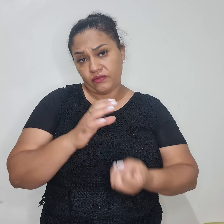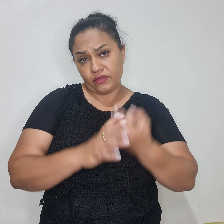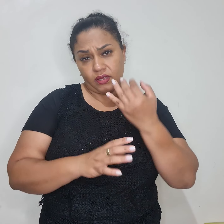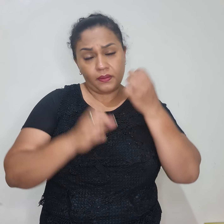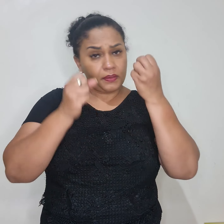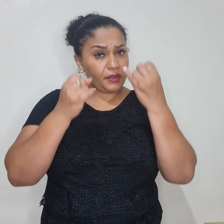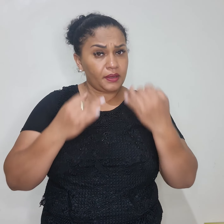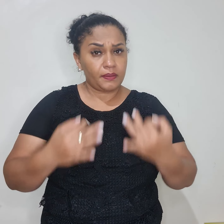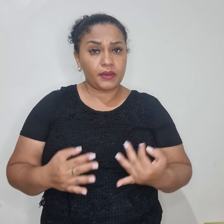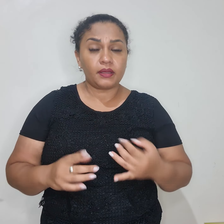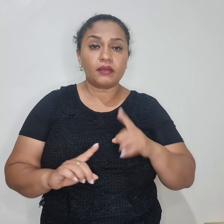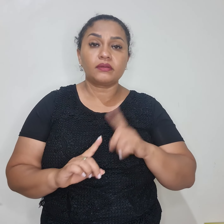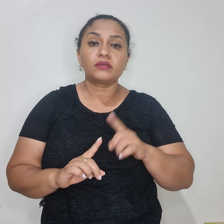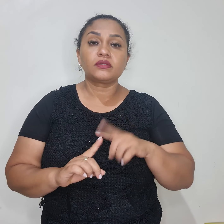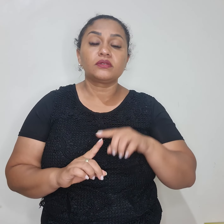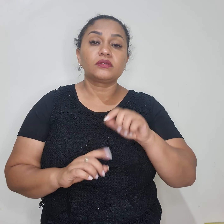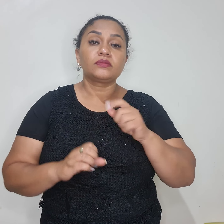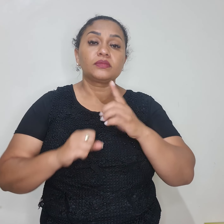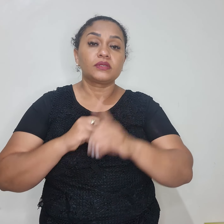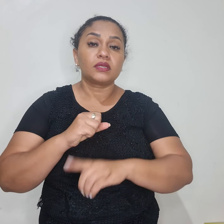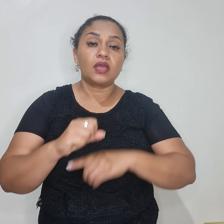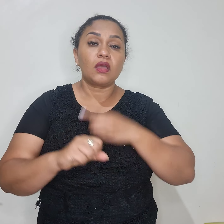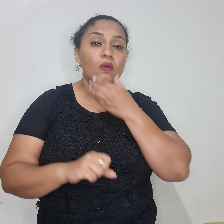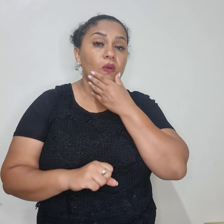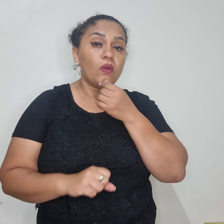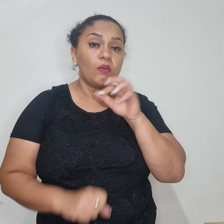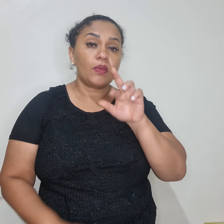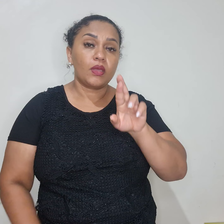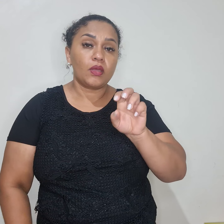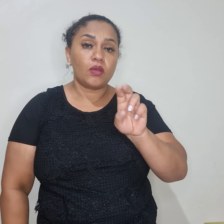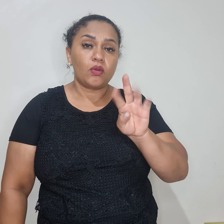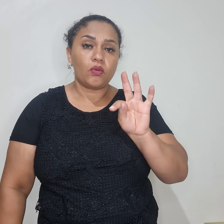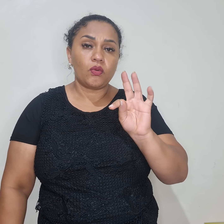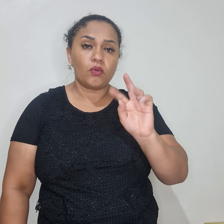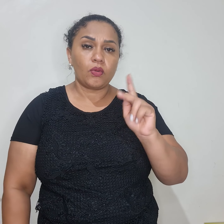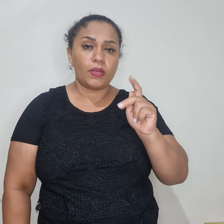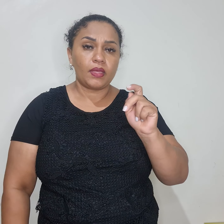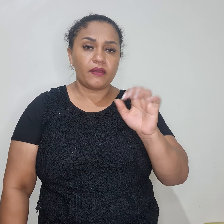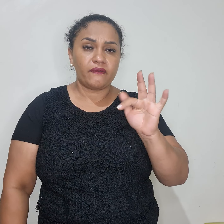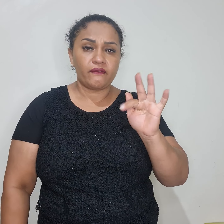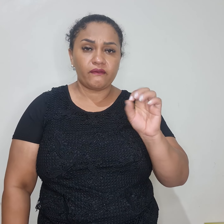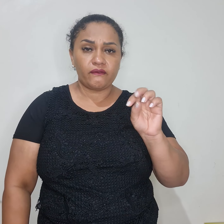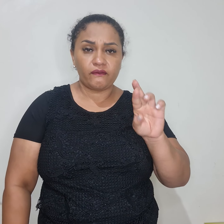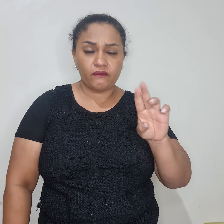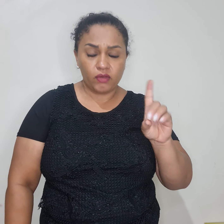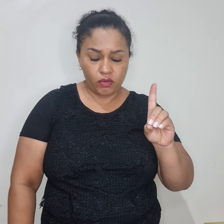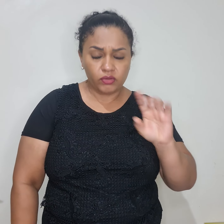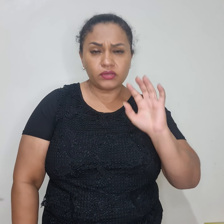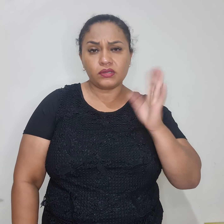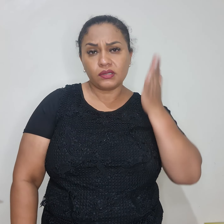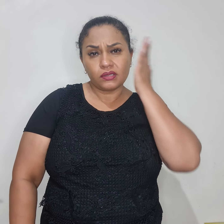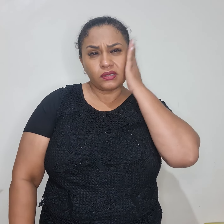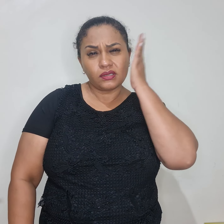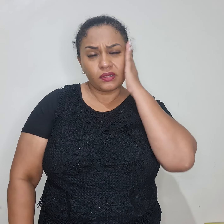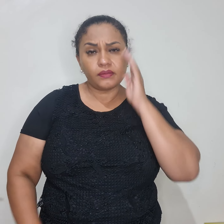modelo atômico foi o de Rutherford. Até então, já se sabia que os elementos, que esses átomos emitiam